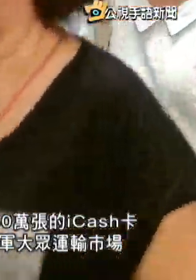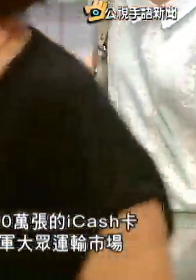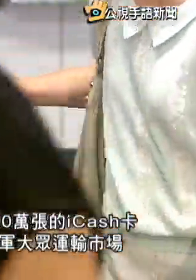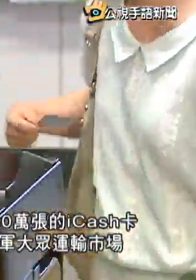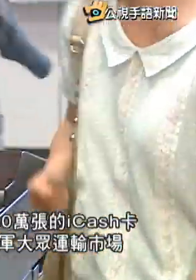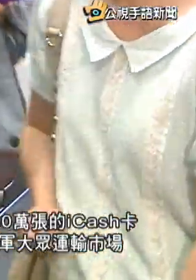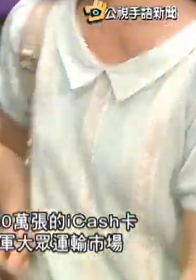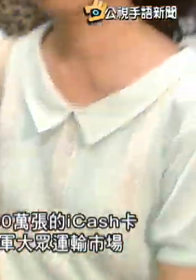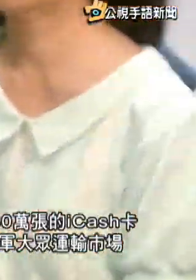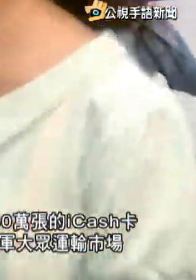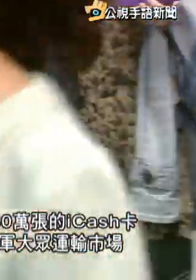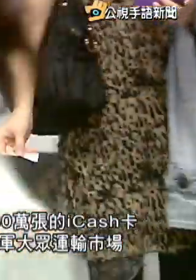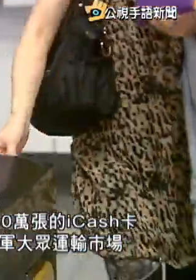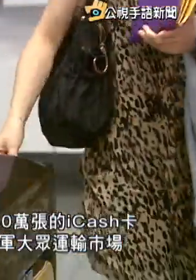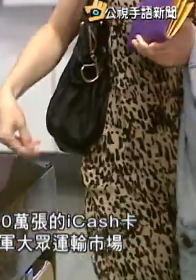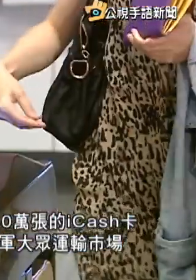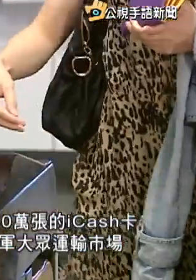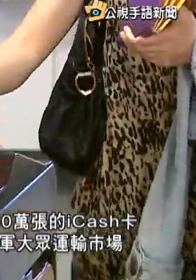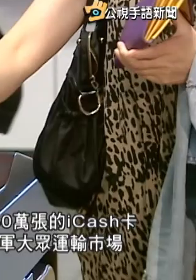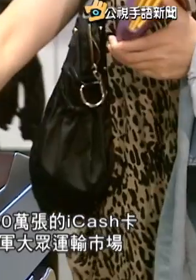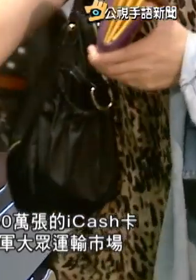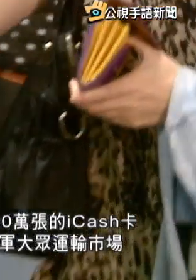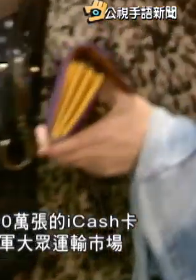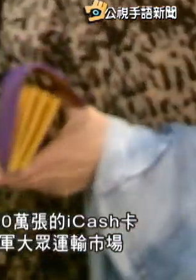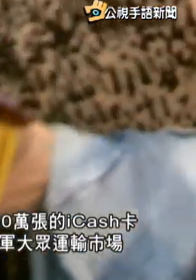的 iCash 卡也有意要进军大众运输市场，